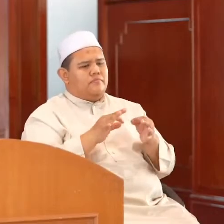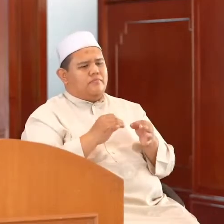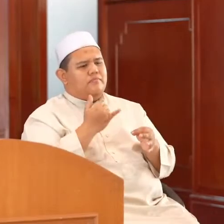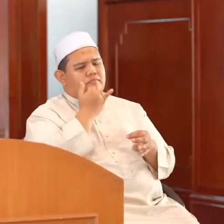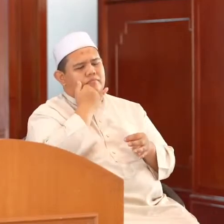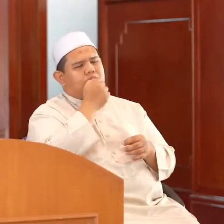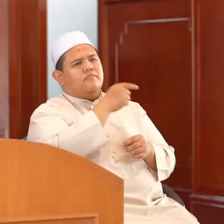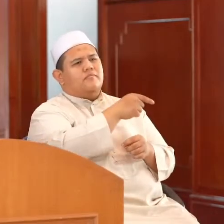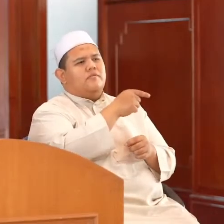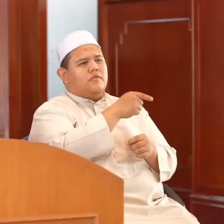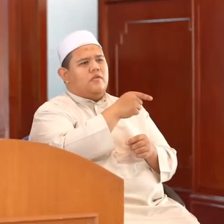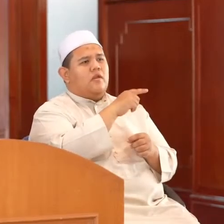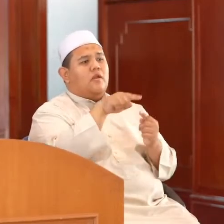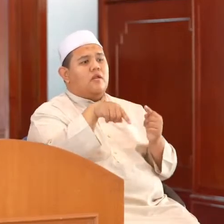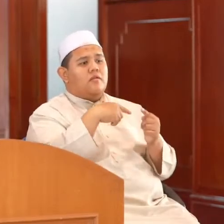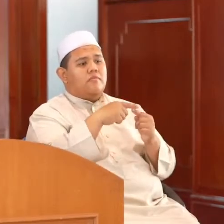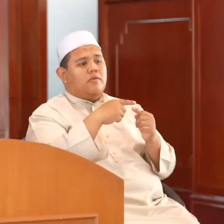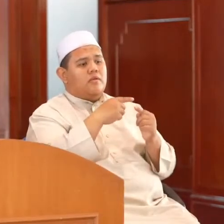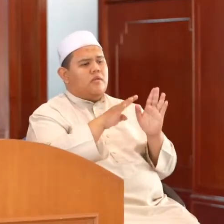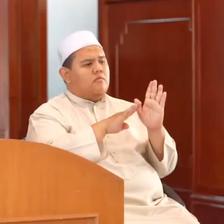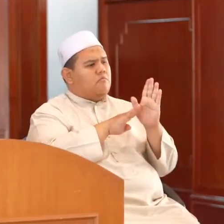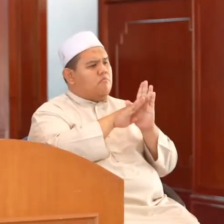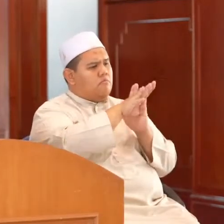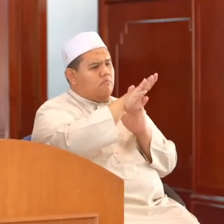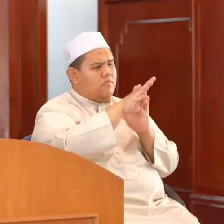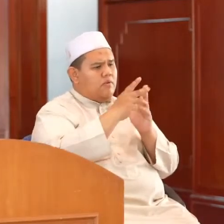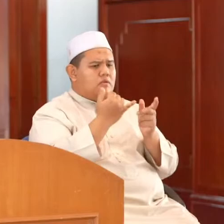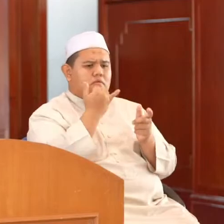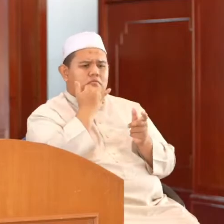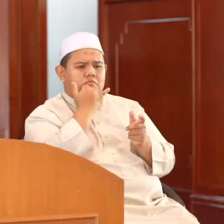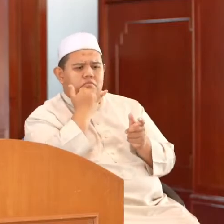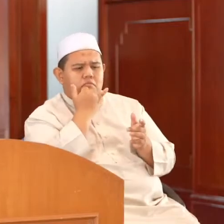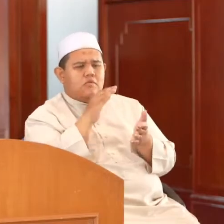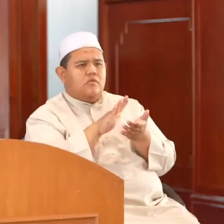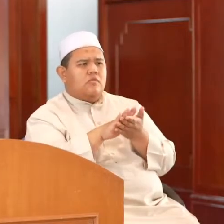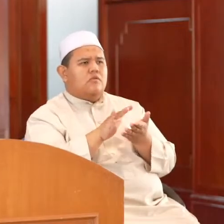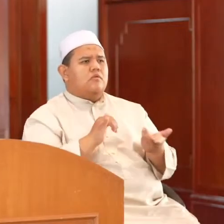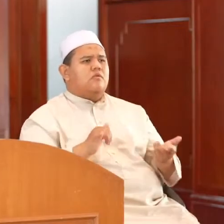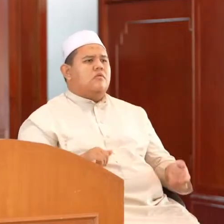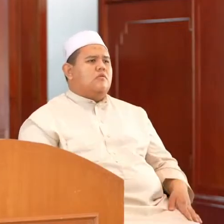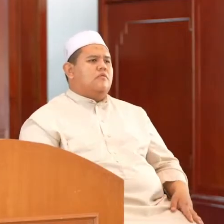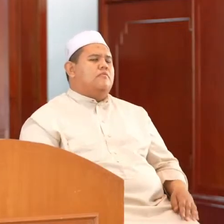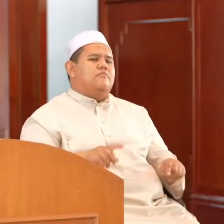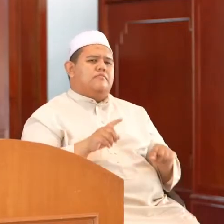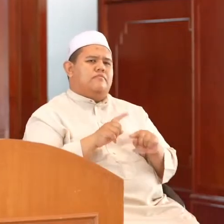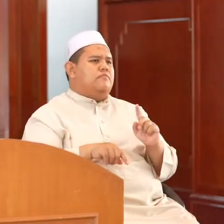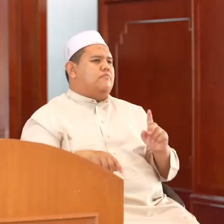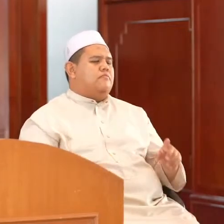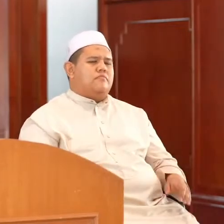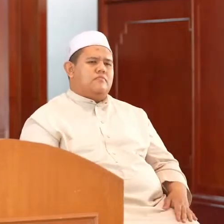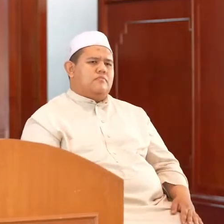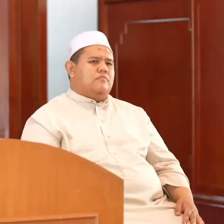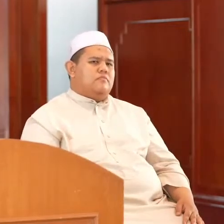kesilapan. Bila membina kesilapan untuk mendapat capai target, kata tak.